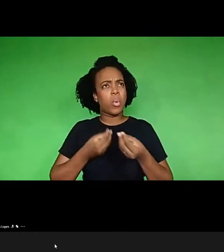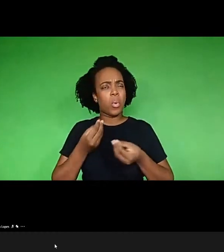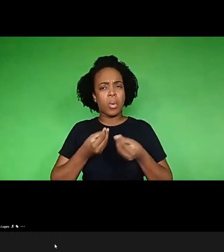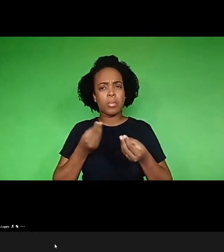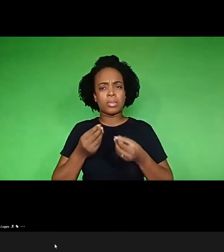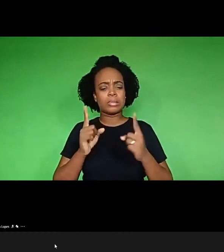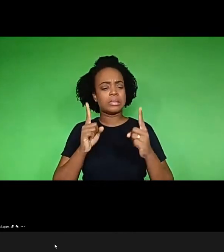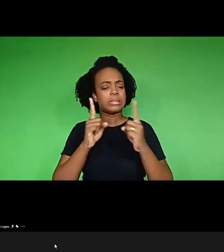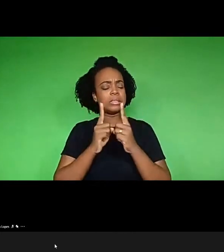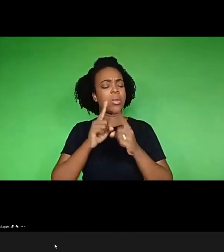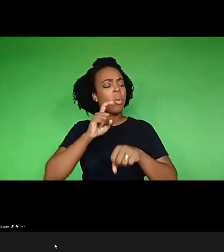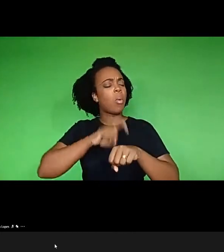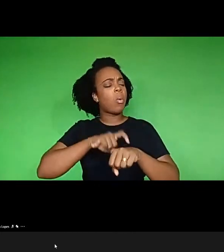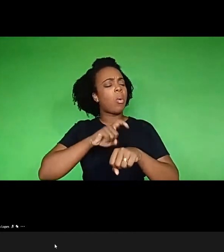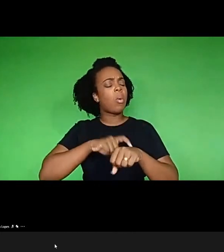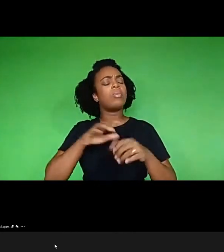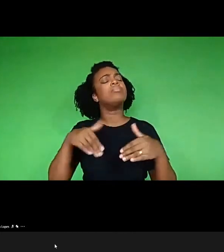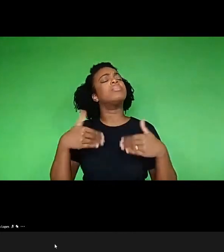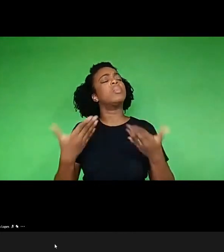horários ocorrerão? Então,